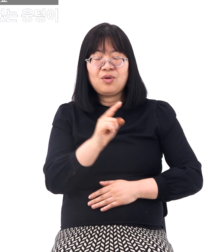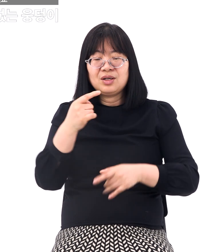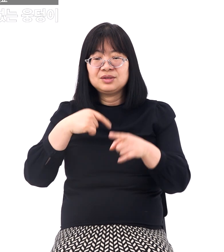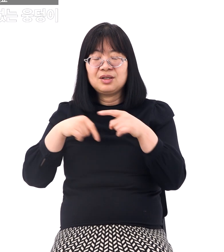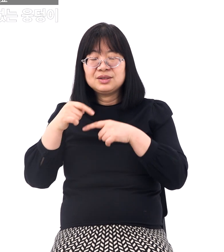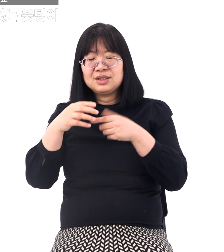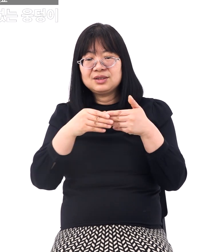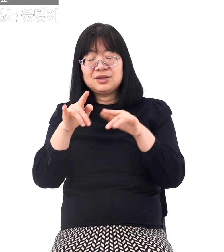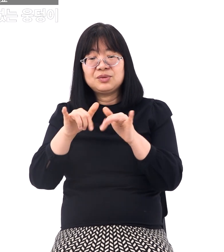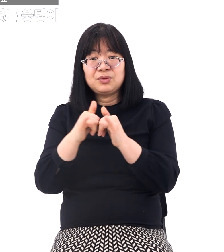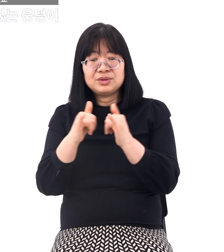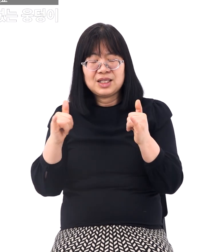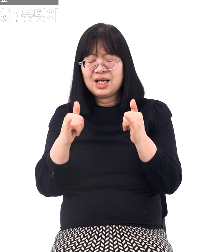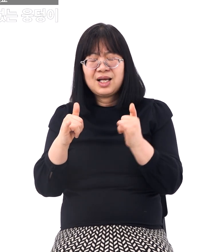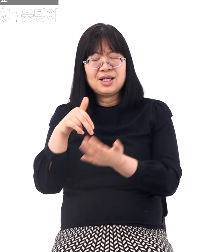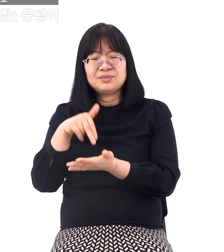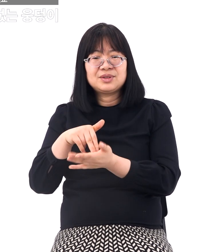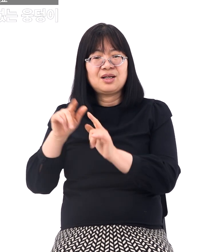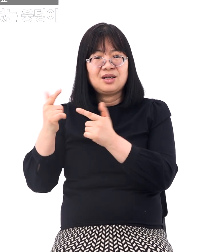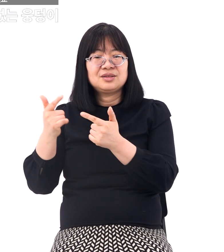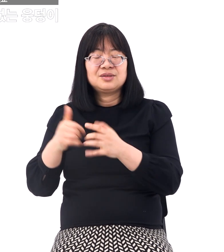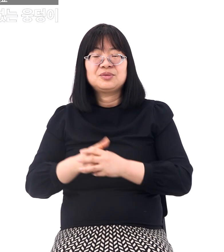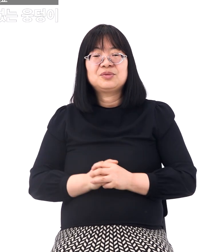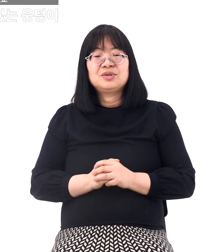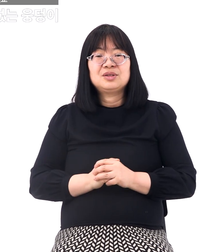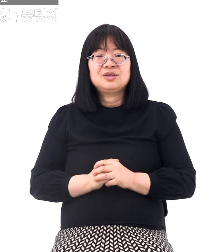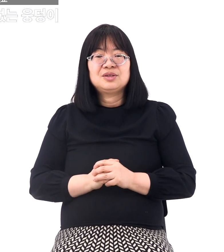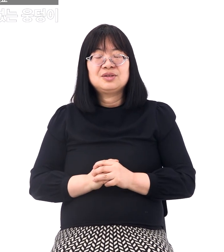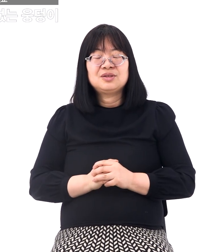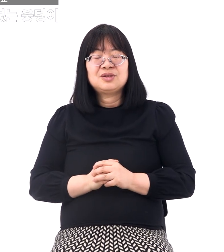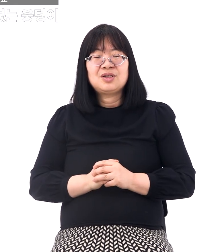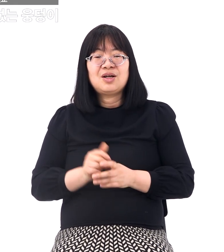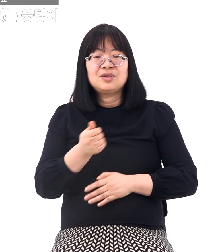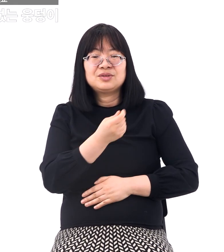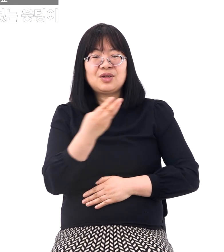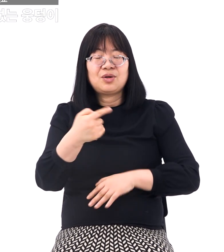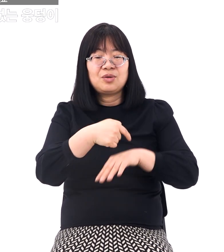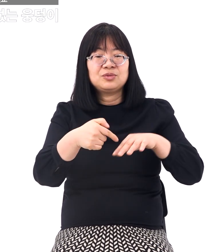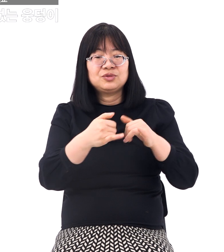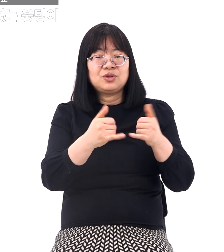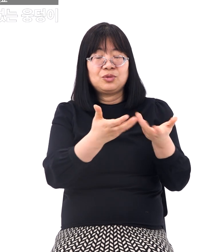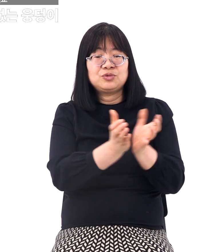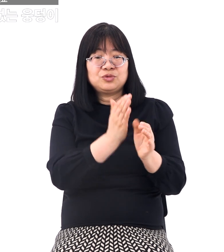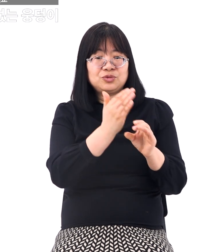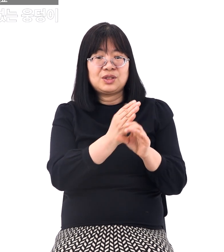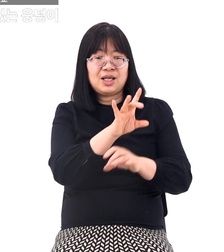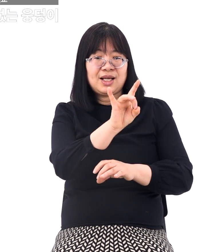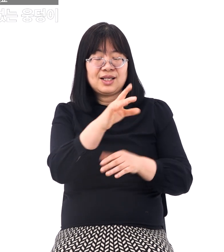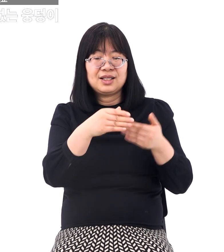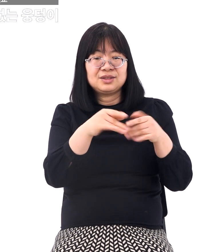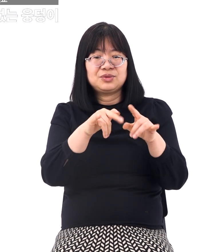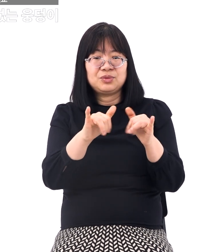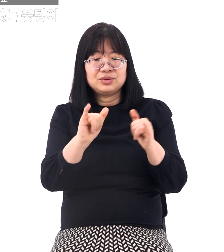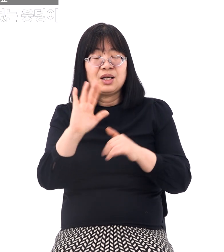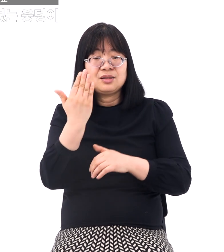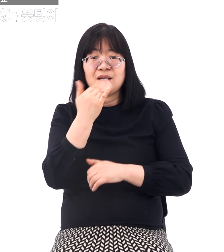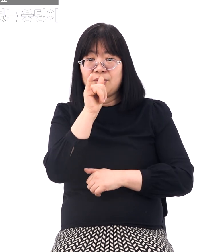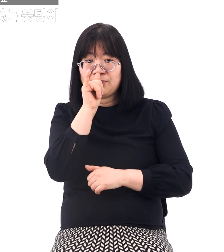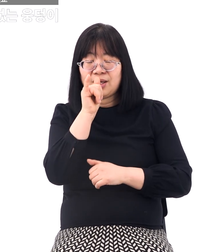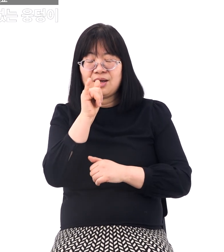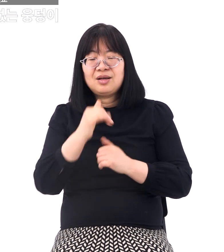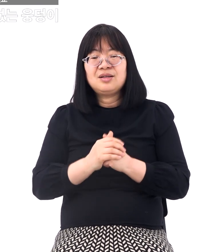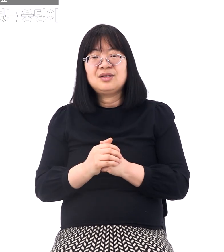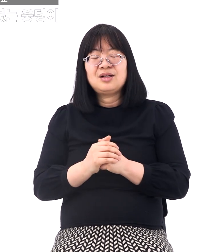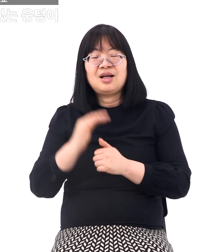정치 지도자 이런 의미가 아니고 사실은 여러 부족 중에 한 지도자도 될 수 있다.